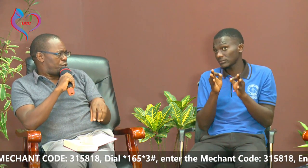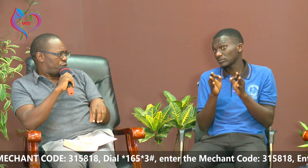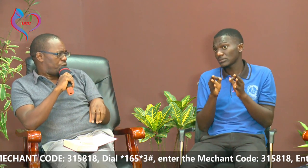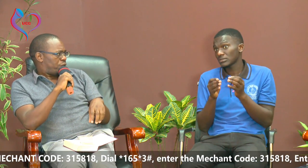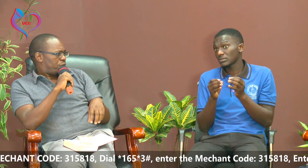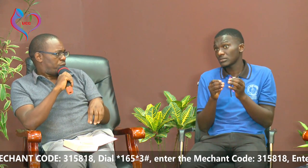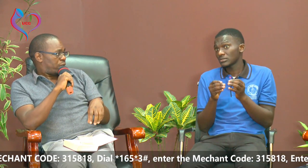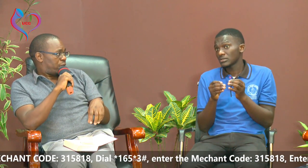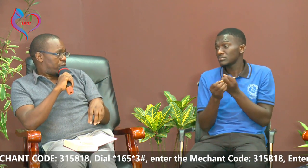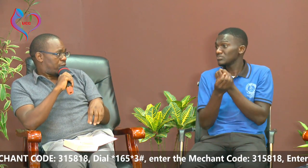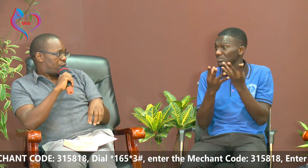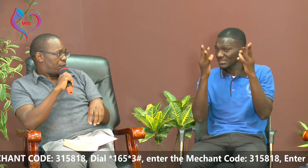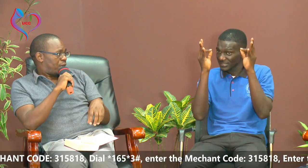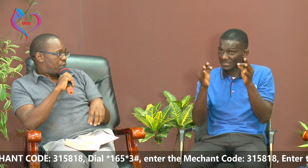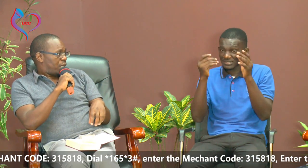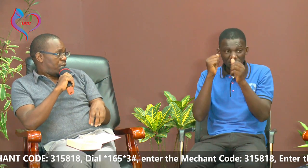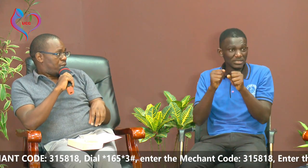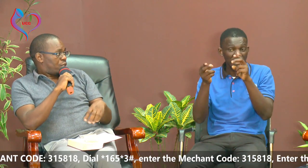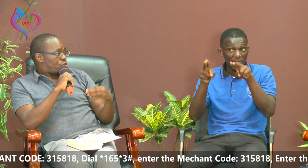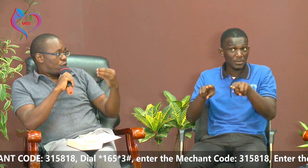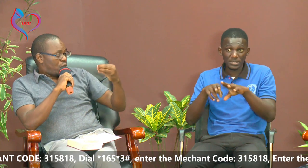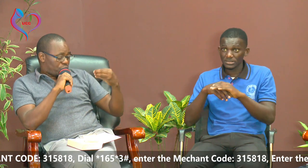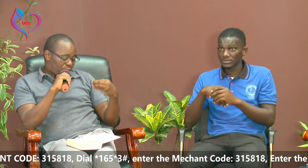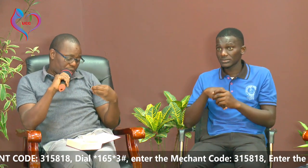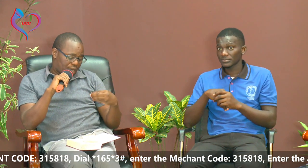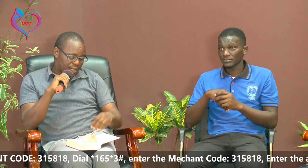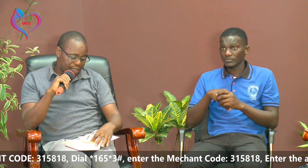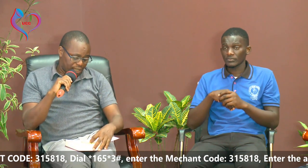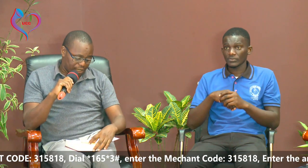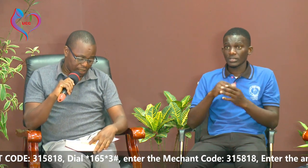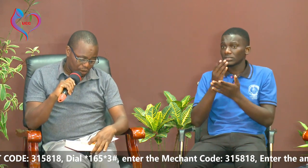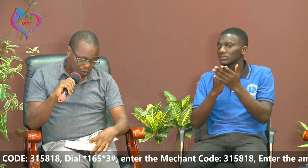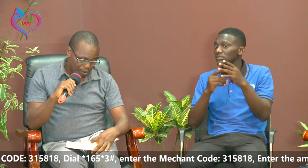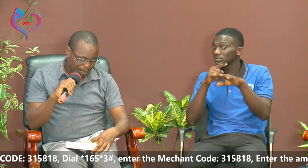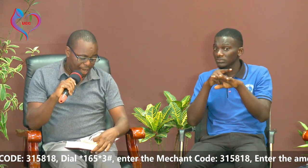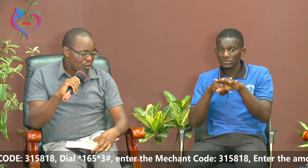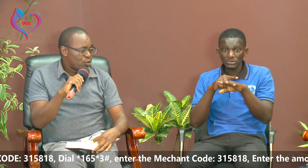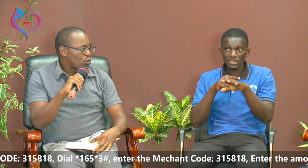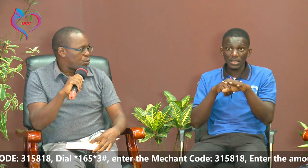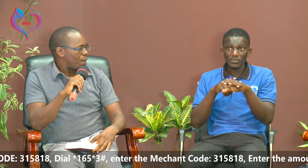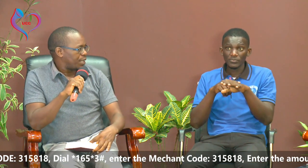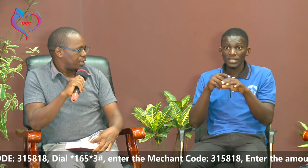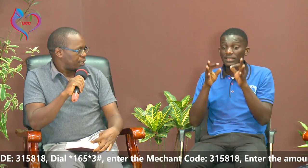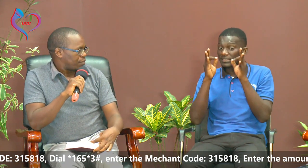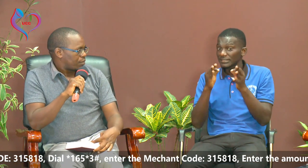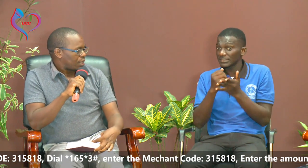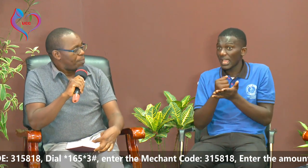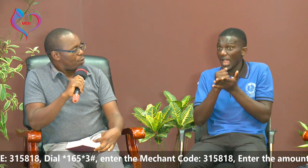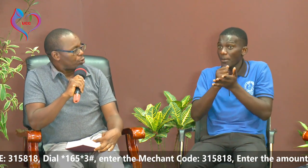nyo ontegede chegamba yes, eh yes, so oja kweka nganti ebiyambo muntu okula bingi ne Paula